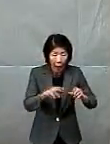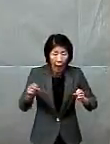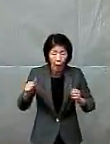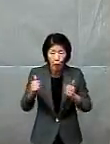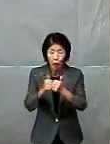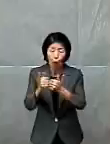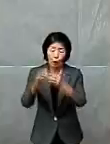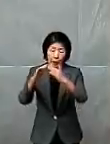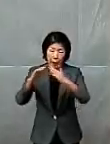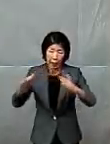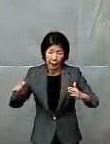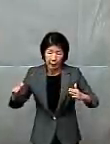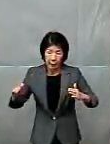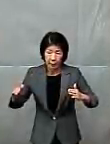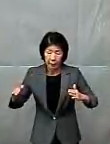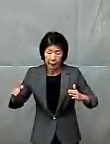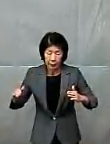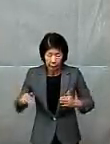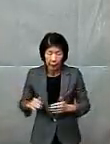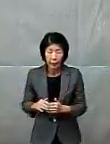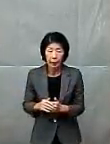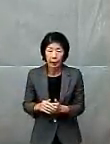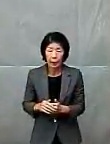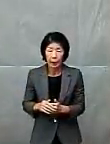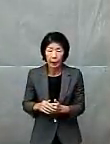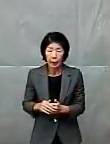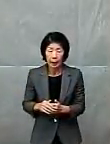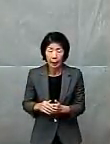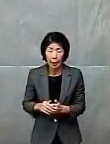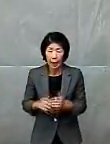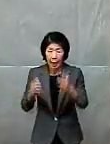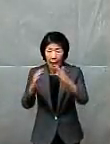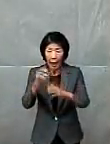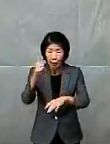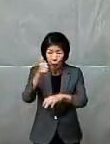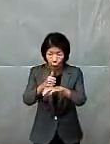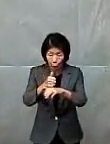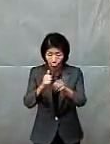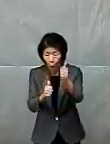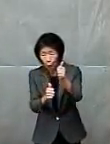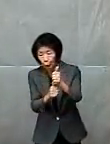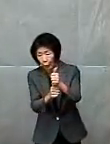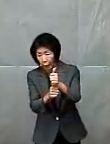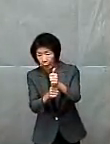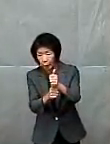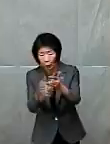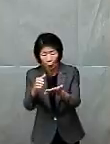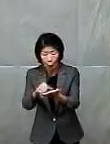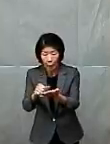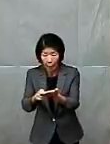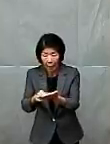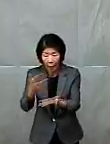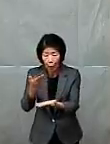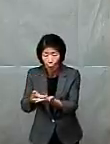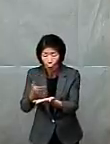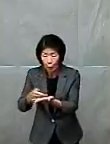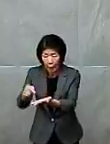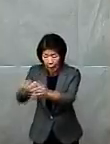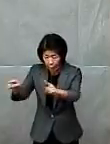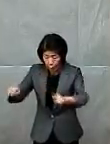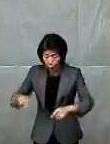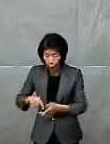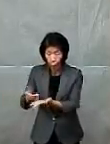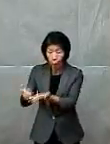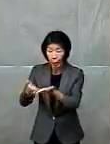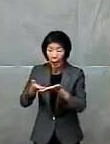のからですね、会長副会長名で、要請書をいただき